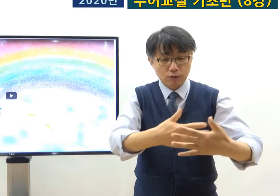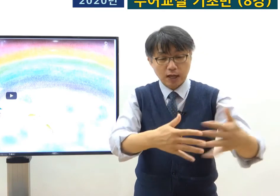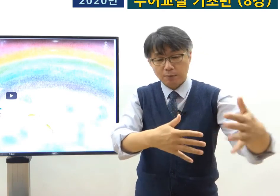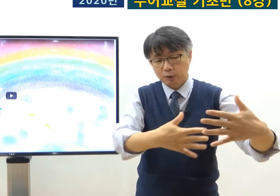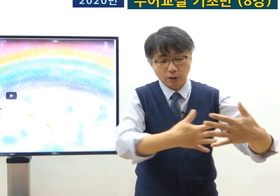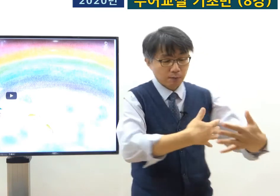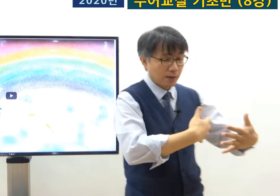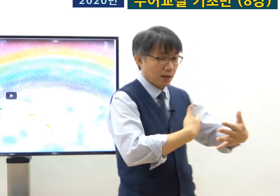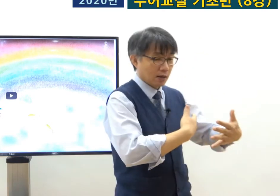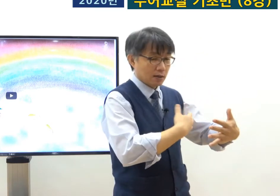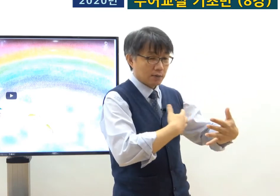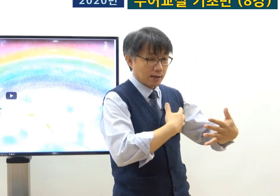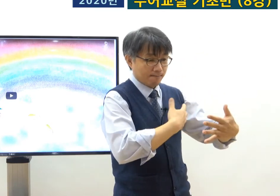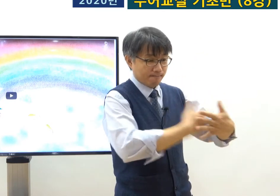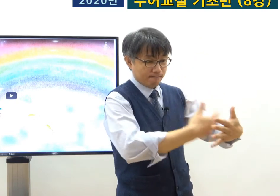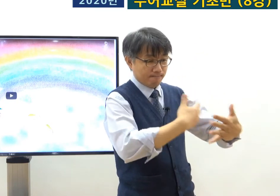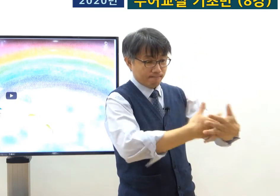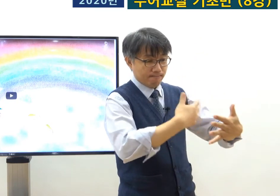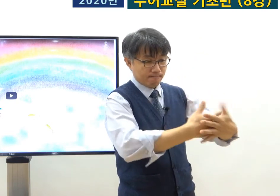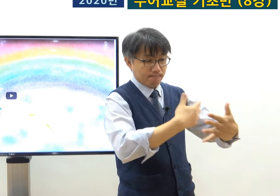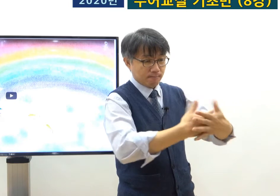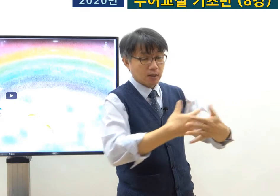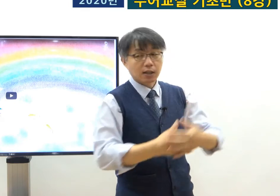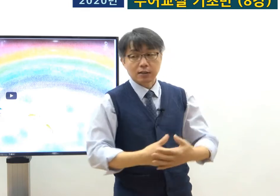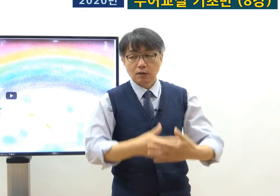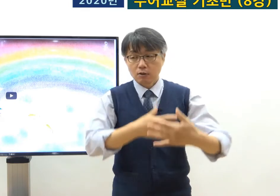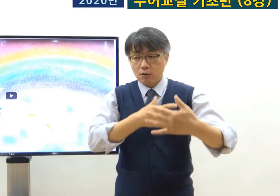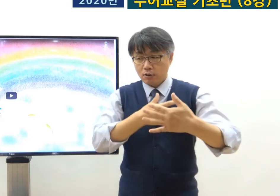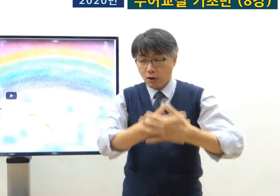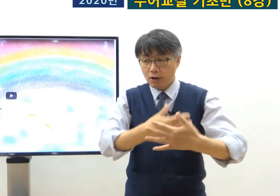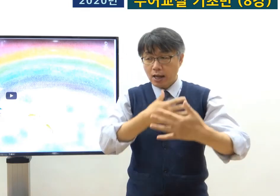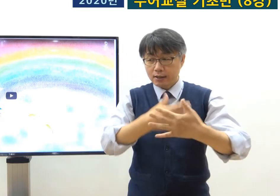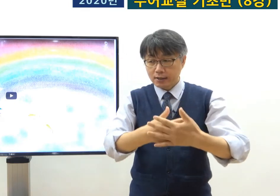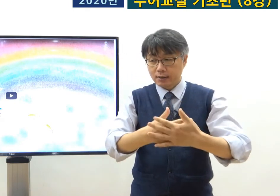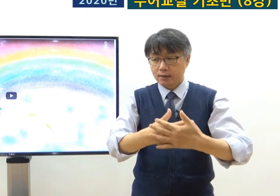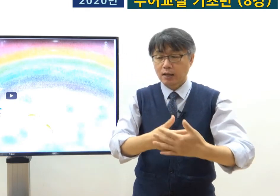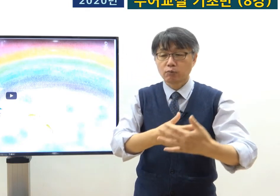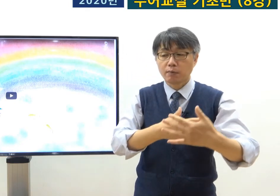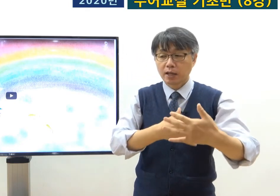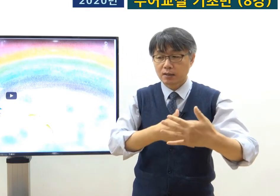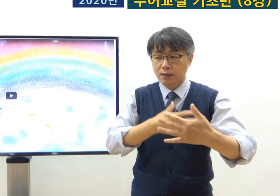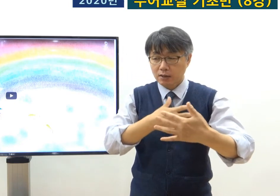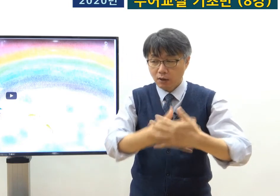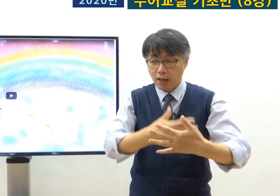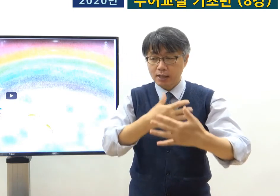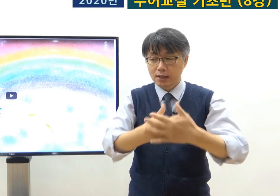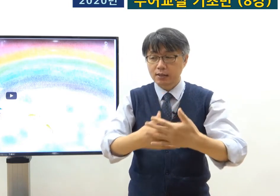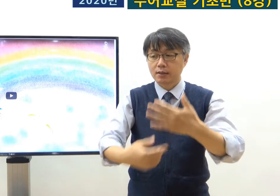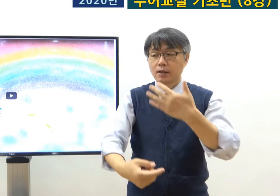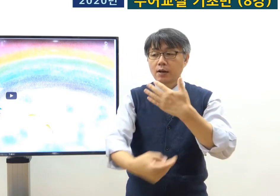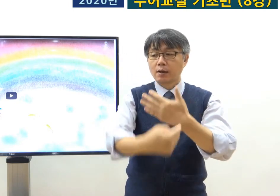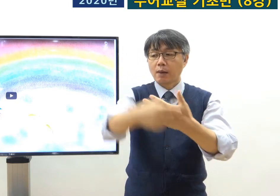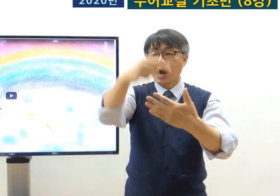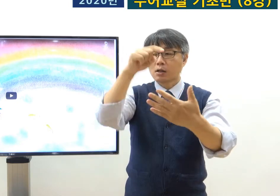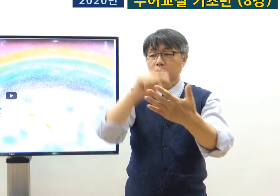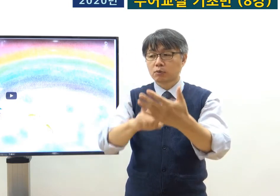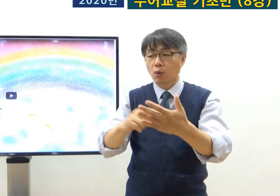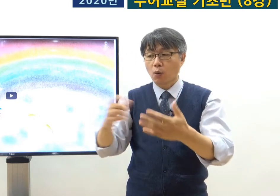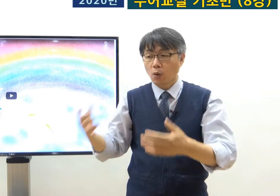자, 보세요. 심장이 이렇게 하는 거예요. 설레는, 자, 두 번만 하겠습니다. 설레는